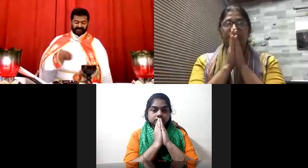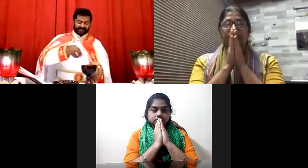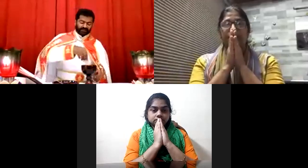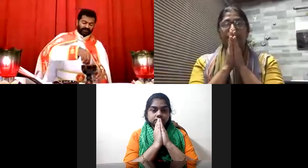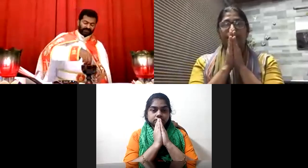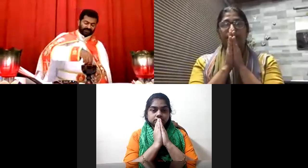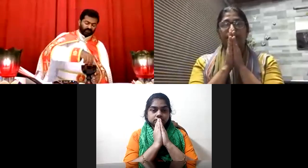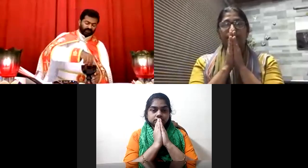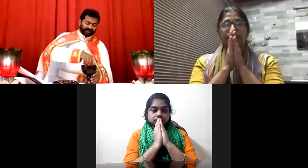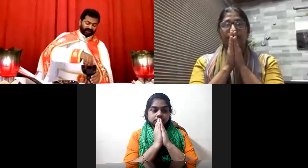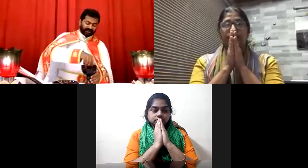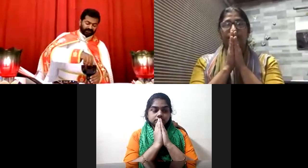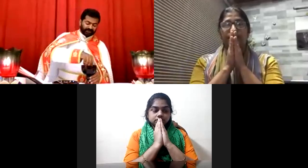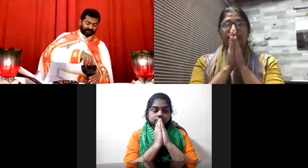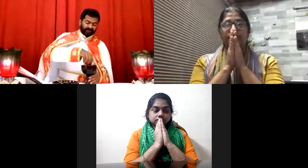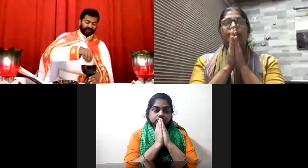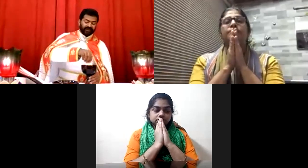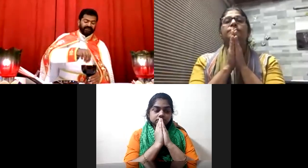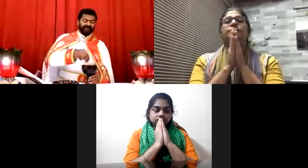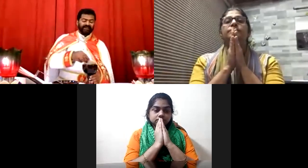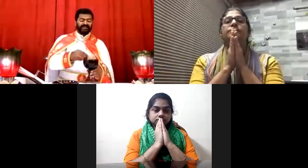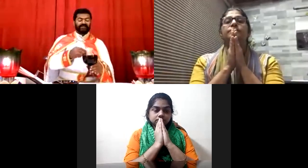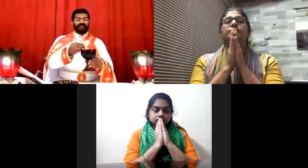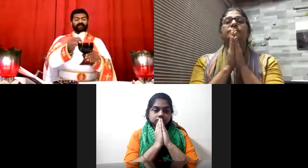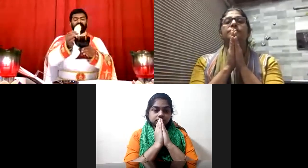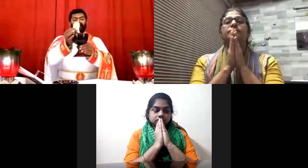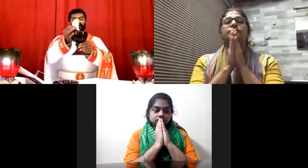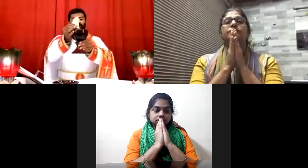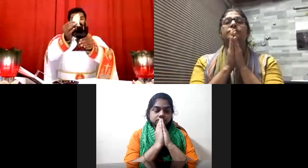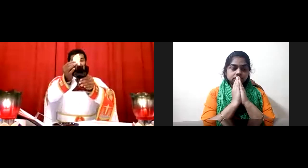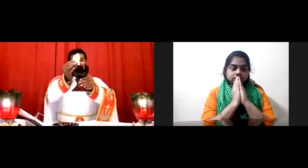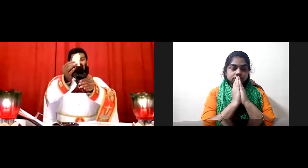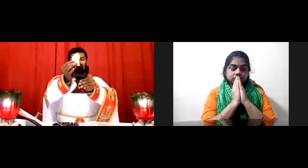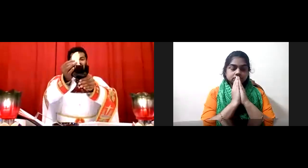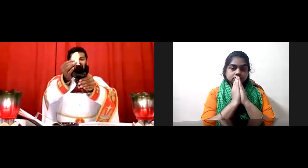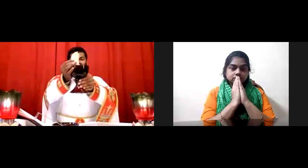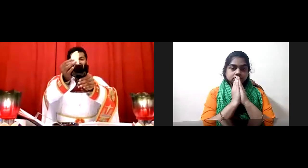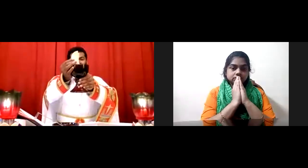മിശിഹായുടെ സെൽവന്തത്വവും കടങ്ങളുടെ ബുദ്ധിക്കും നിത്യജീവനും കാരണം.